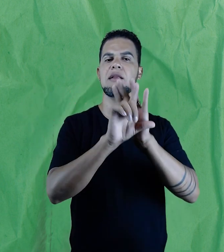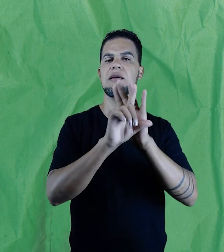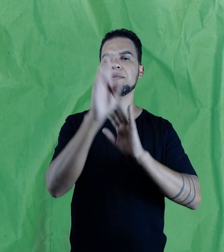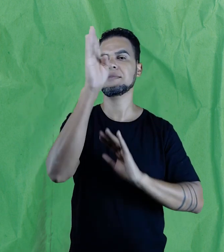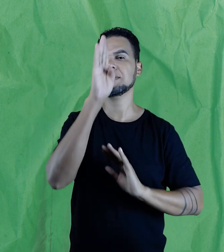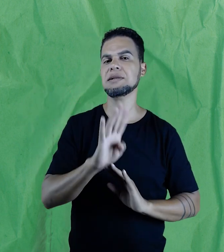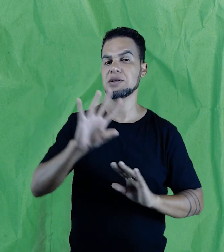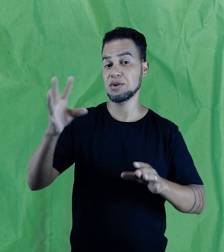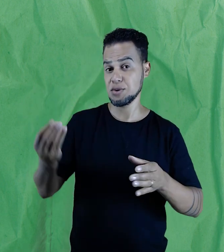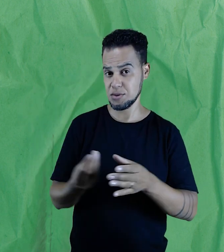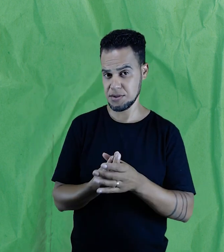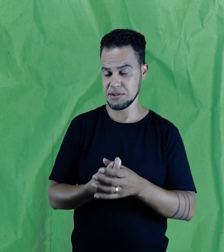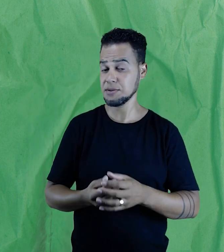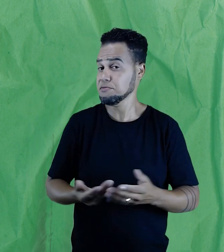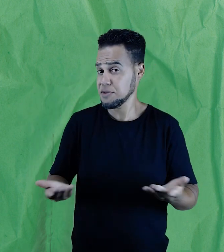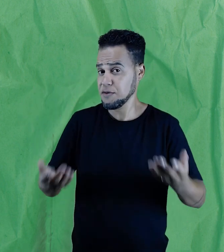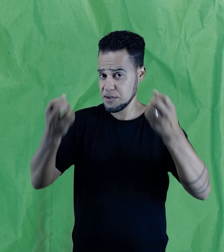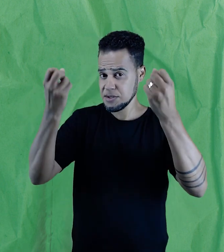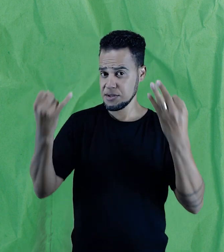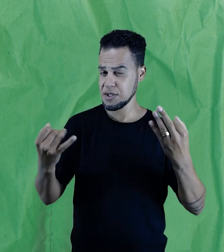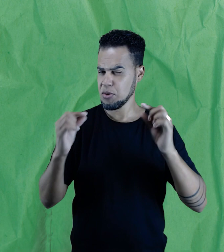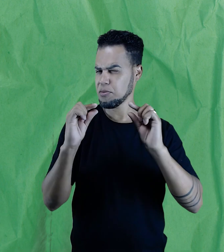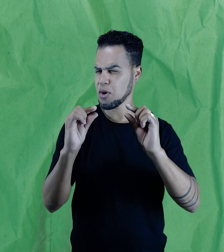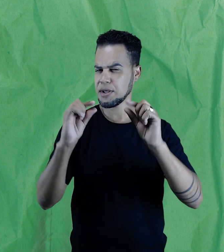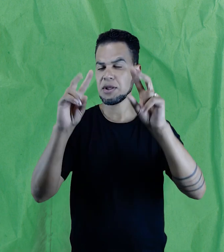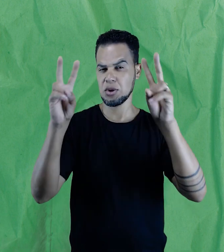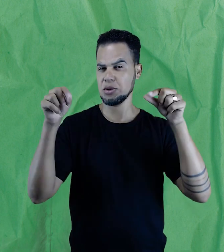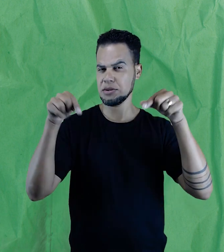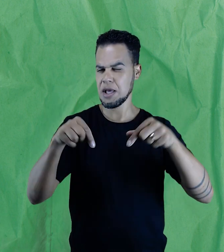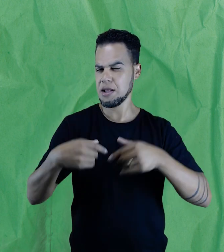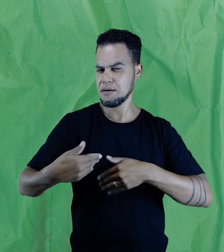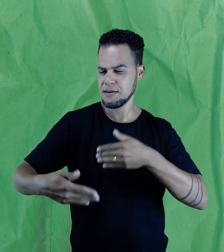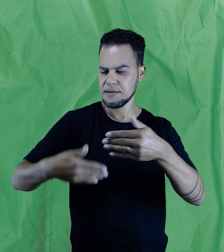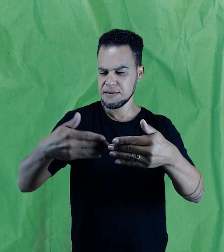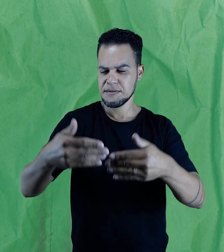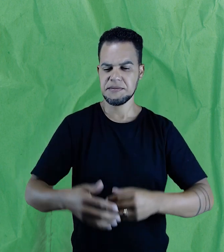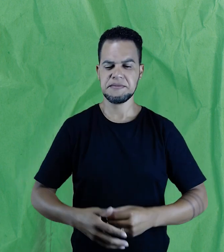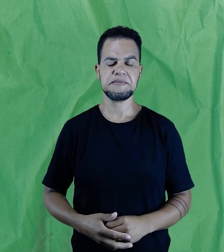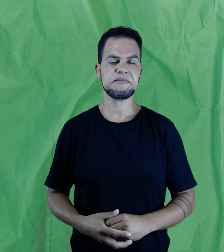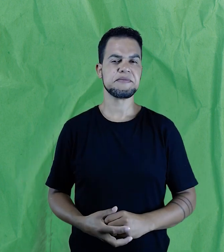Brasileira de Inclusão. Nós vamos falar um pouquinho dela um pouco mais adiante.